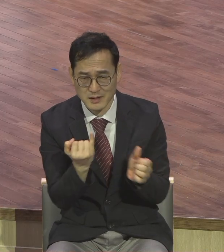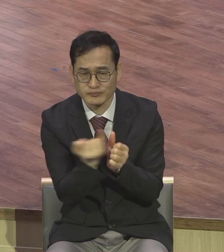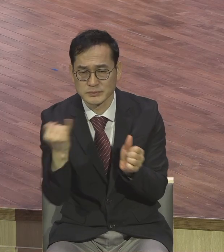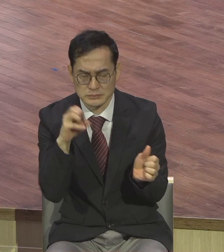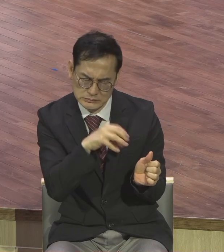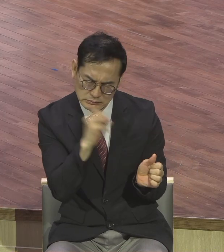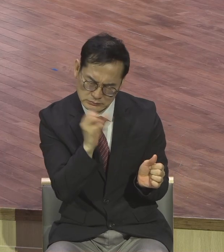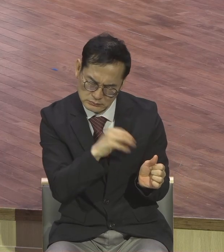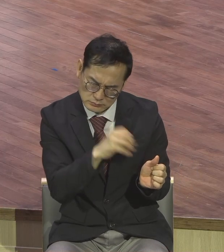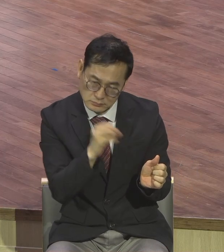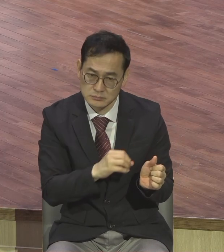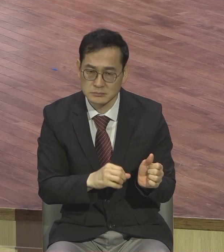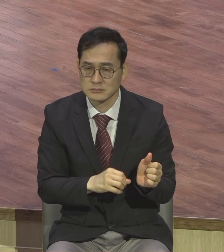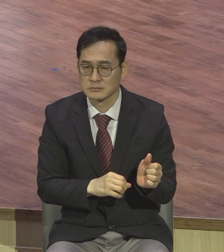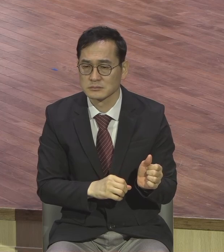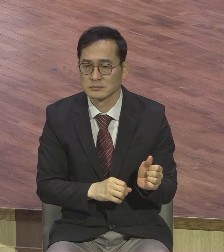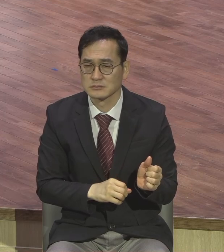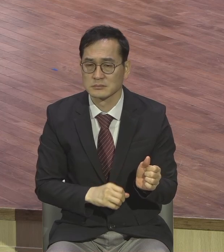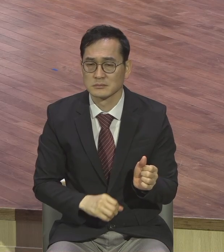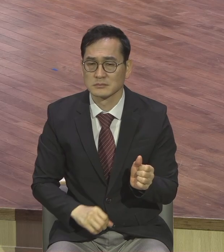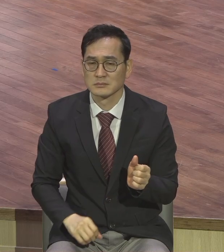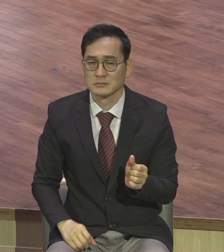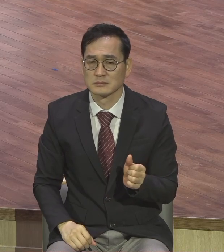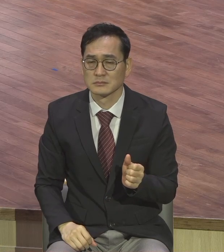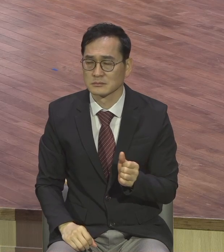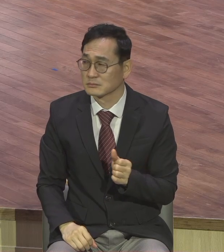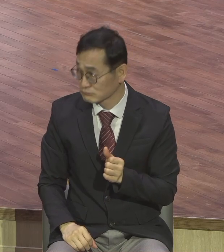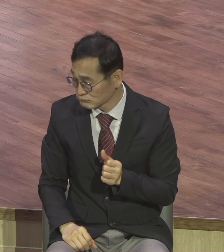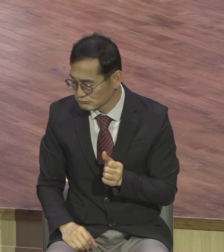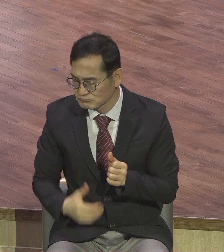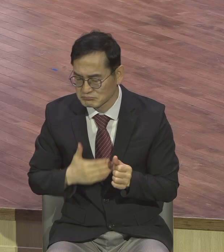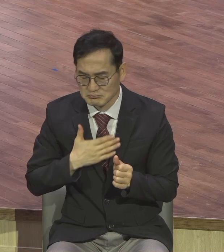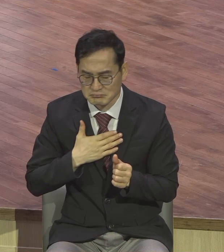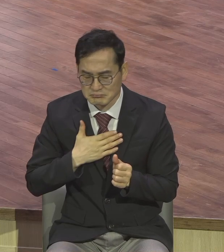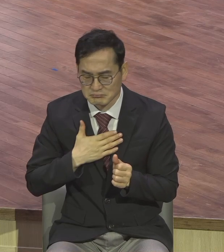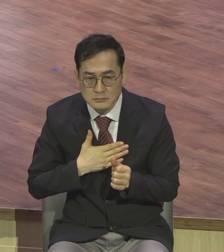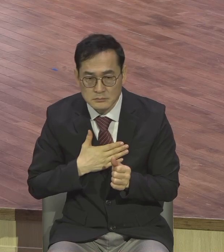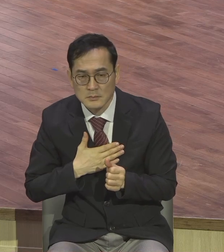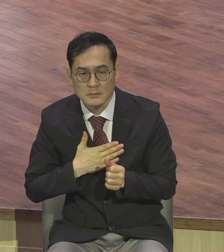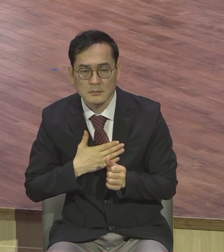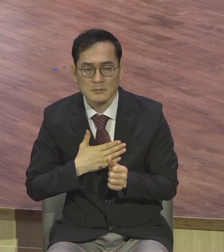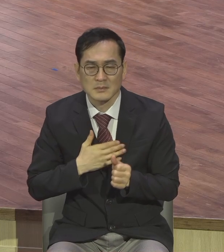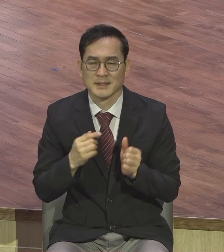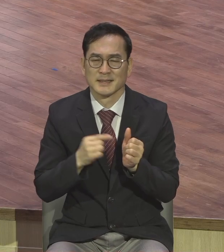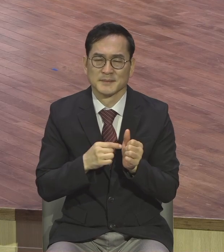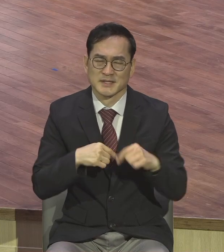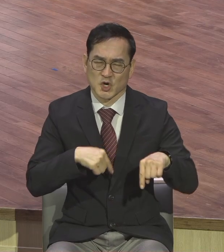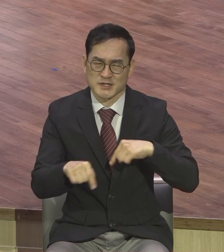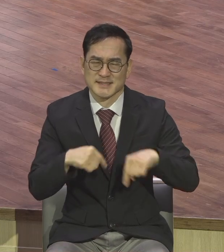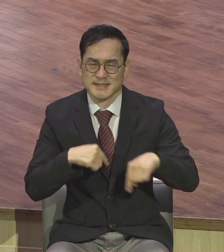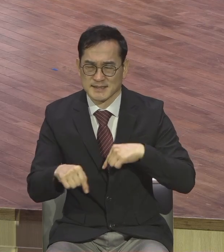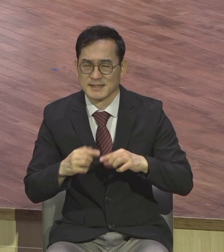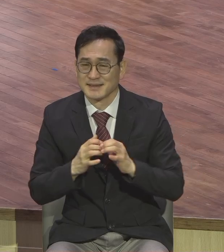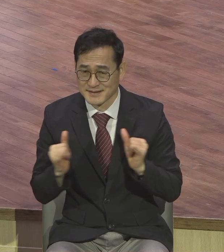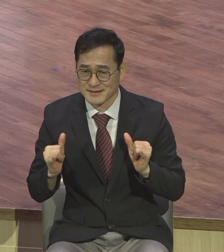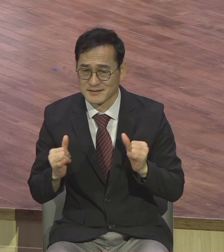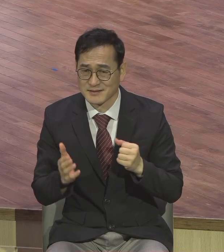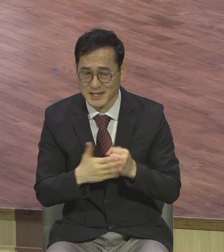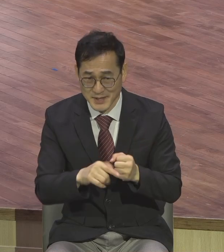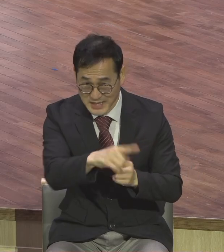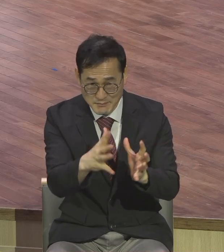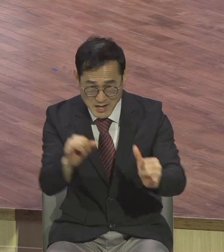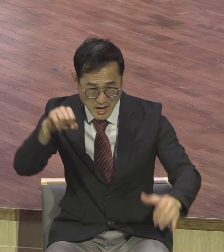여기 관여하지 마라. 그런데 빌라도는 또 뭡니까? 정치군이잖아요. 그러니까 무리들에 대한